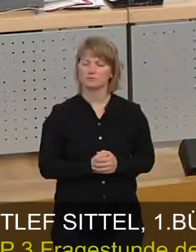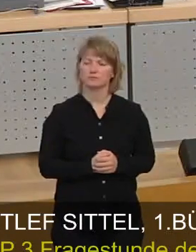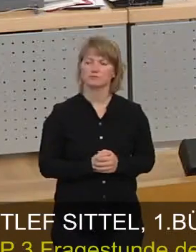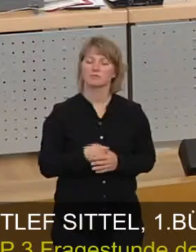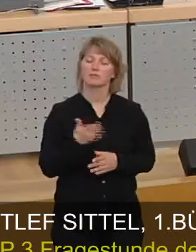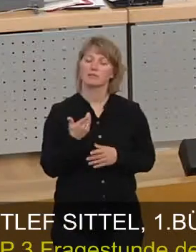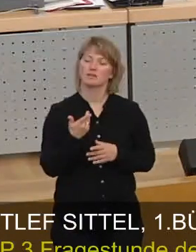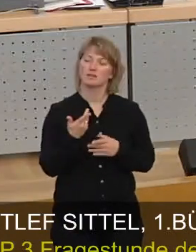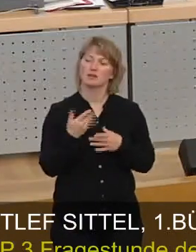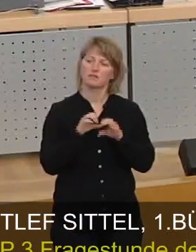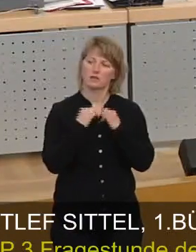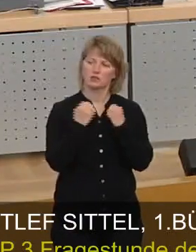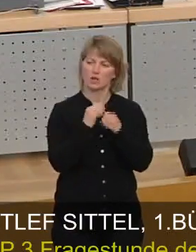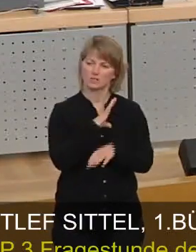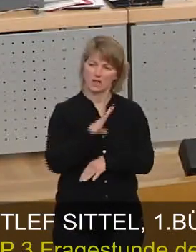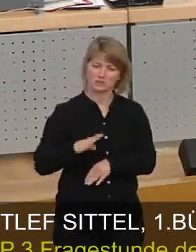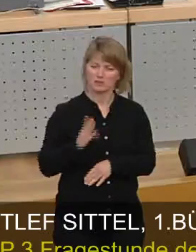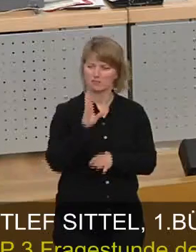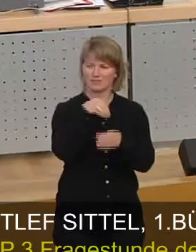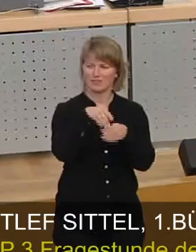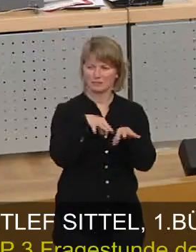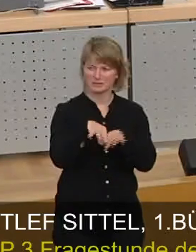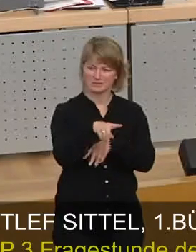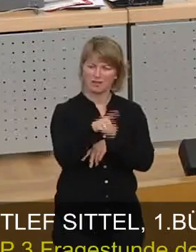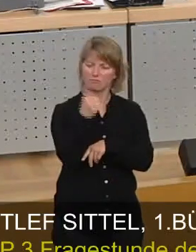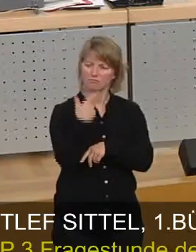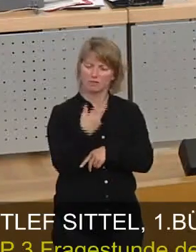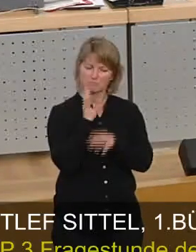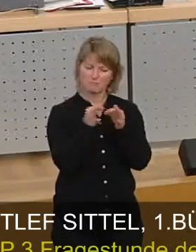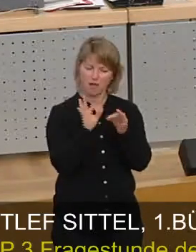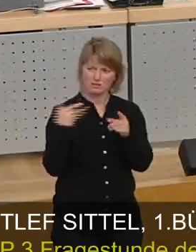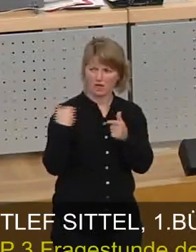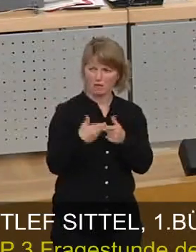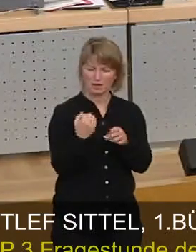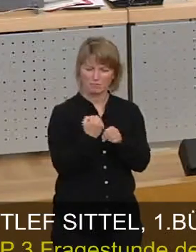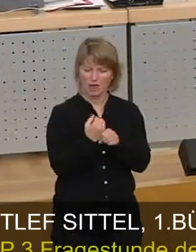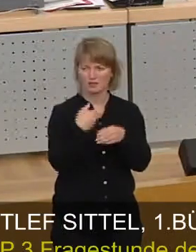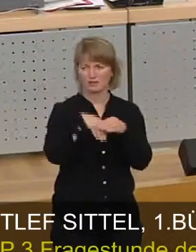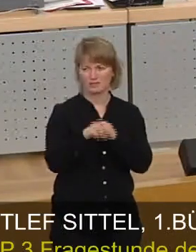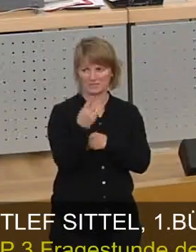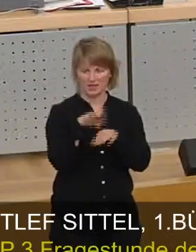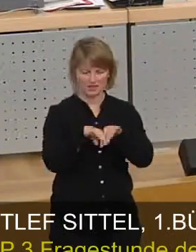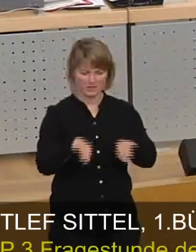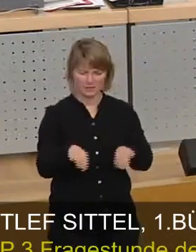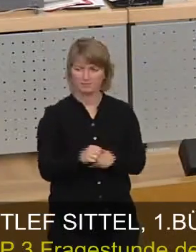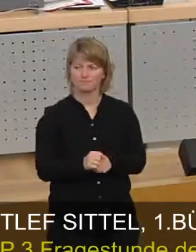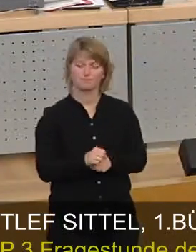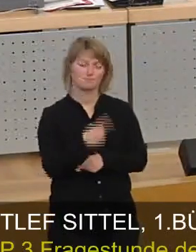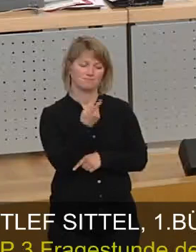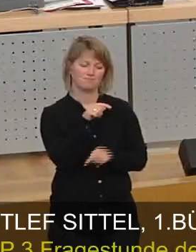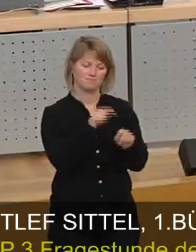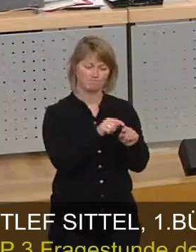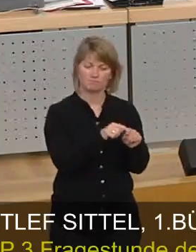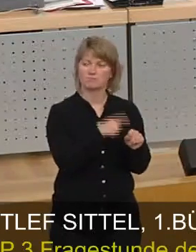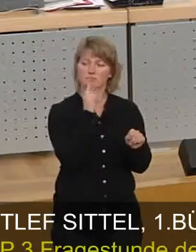die der Freistaat Sachsen, also der Innenminister, ergriffen hat, zweigeteilt sind. Das eine ist die Aufstockung